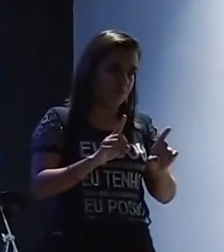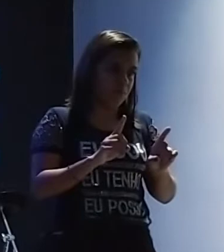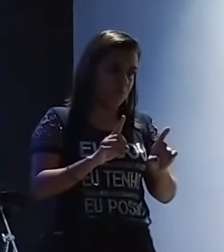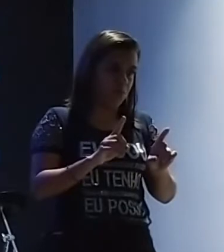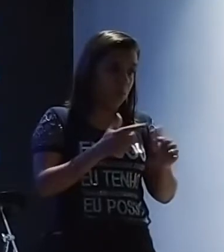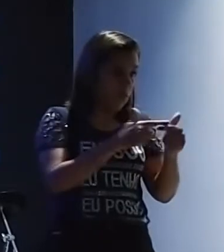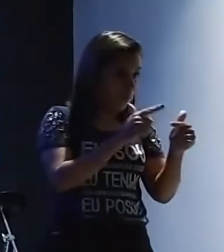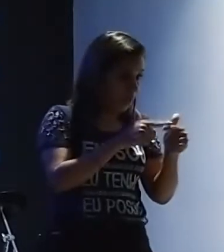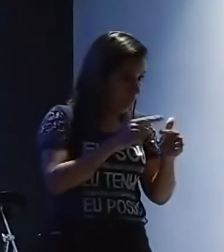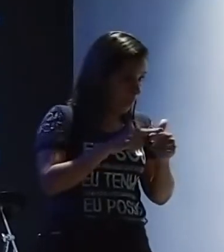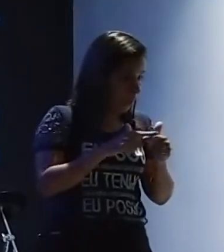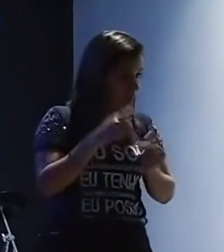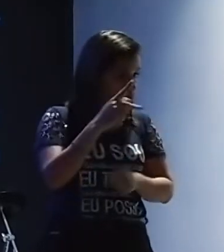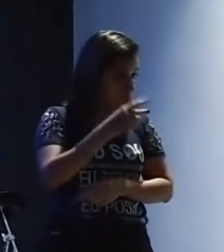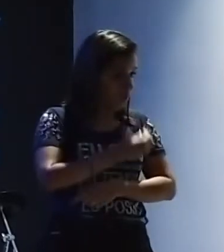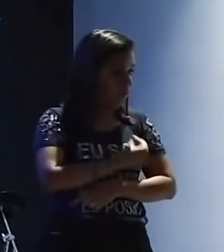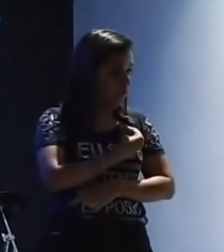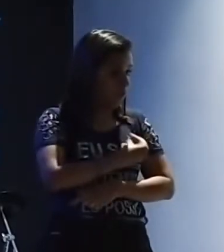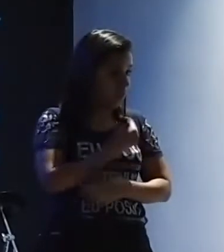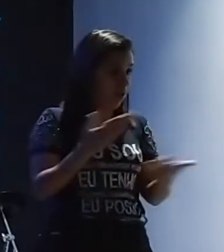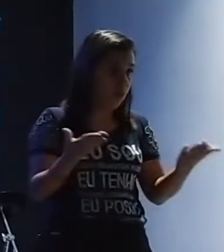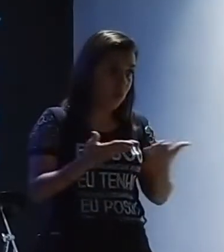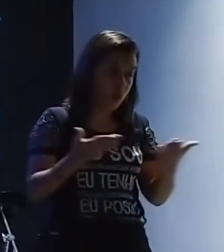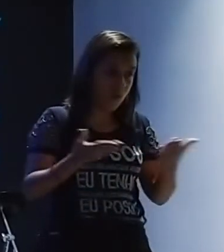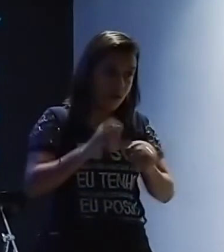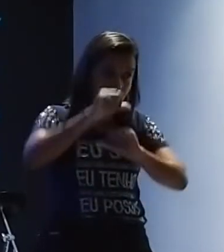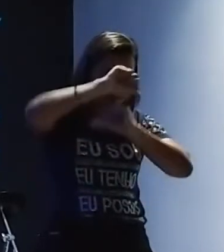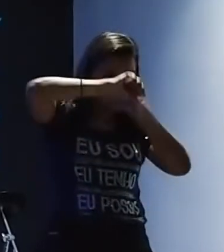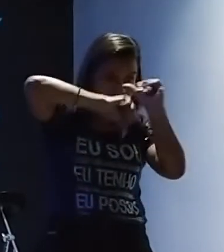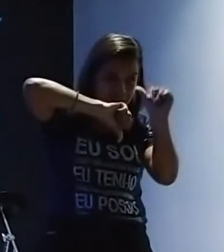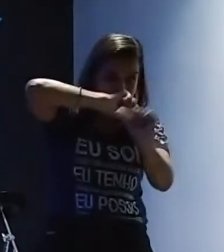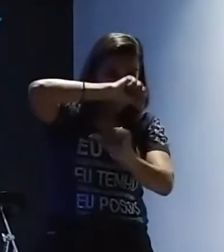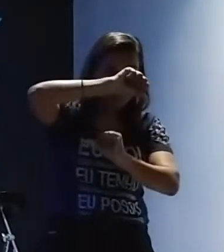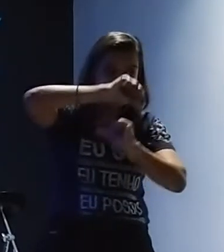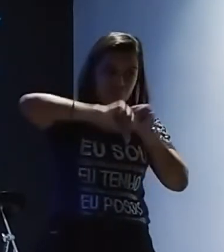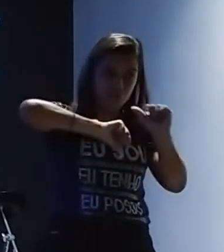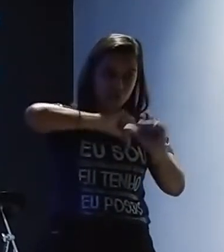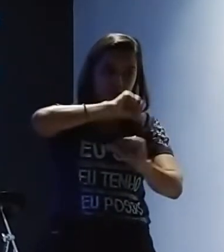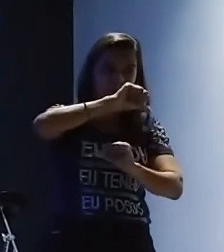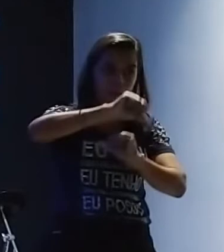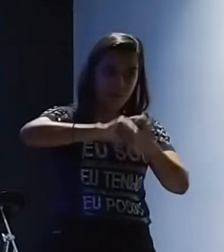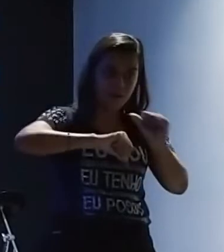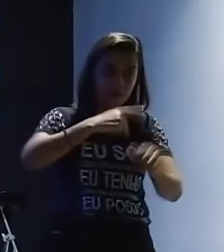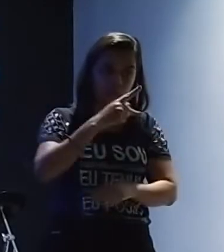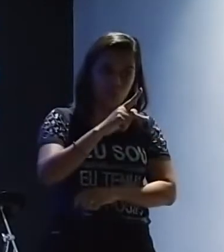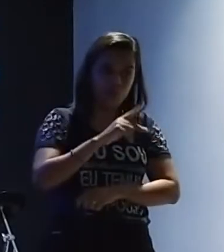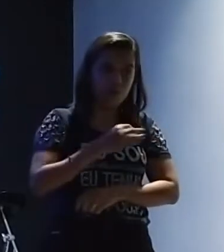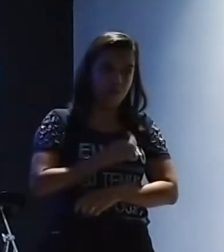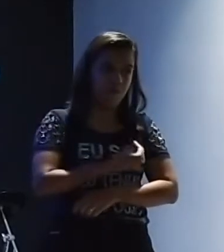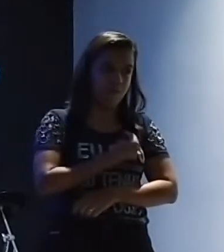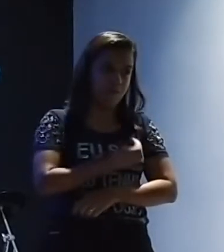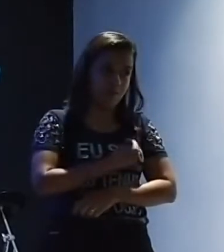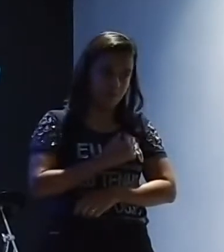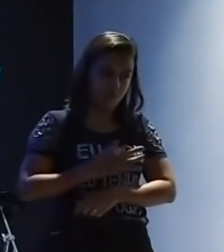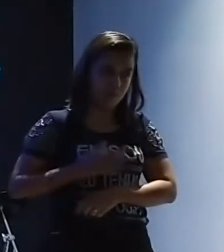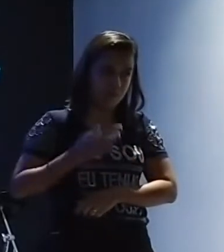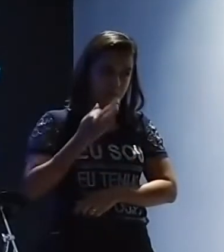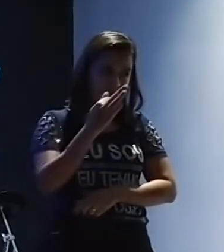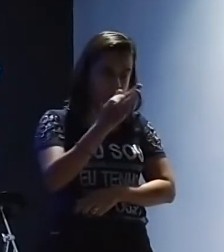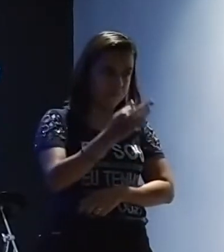passando para poder virar o teu cativeiro e fazer a glória da segunda casa ser maior que a da primeira.